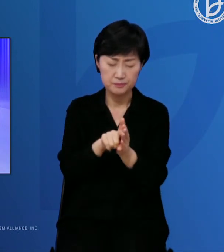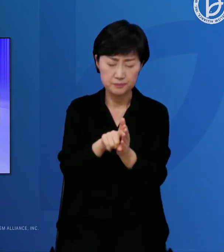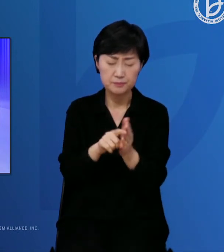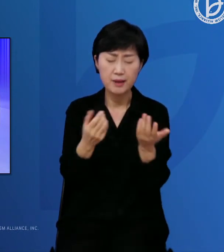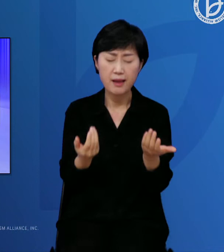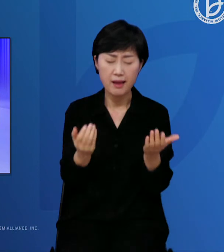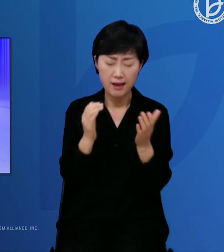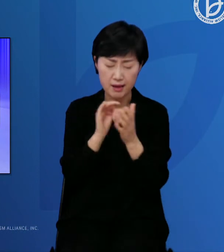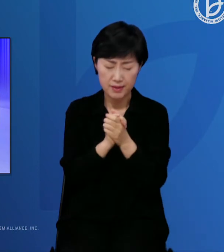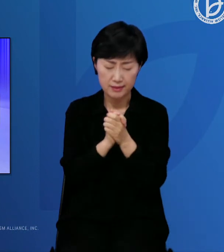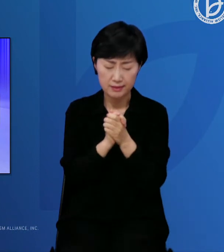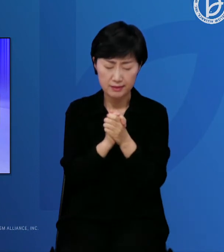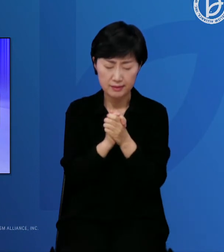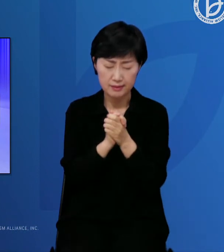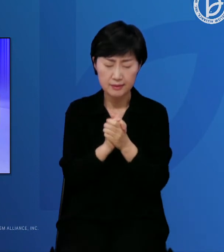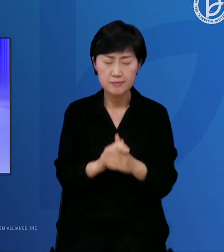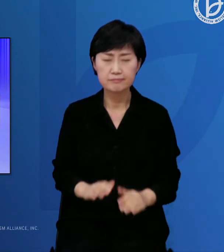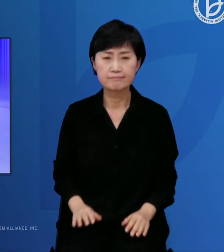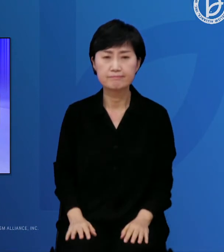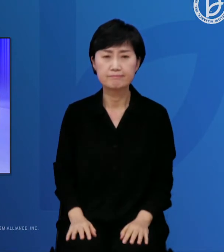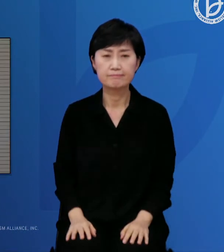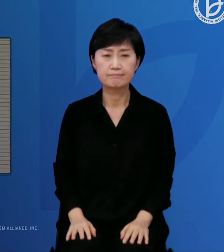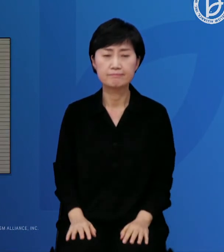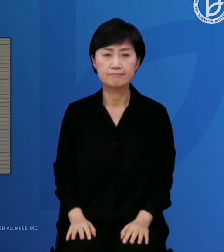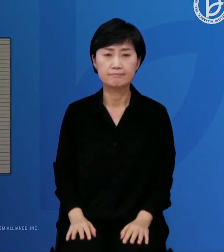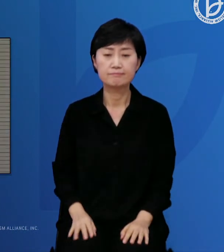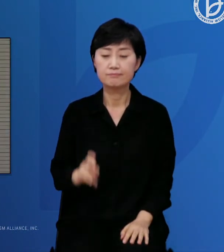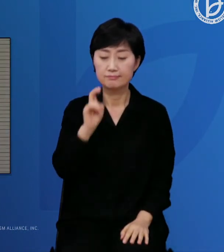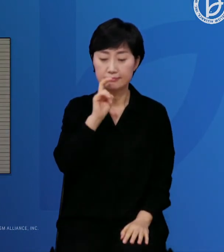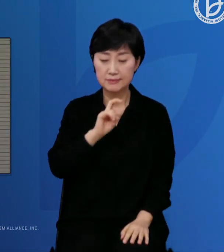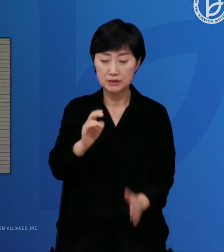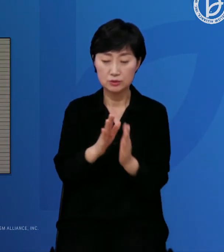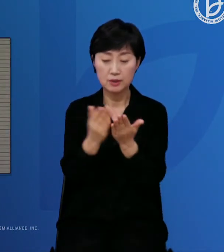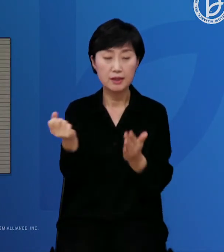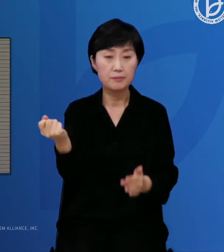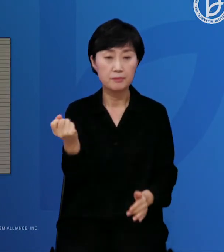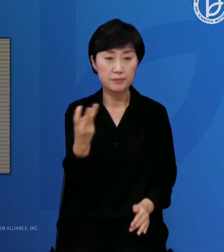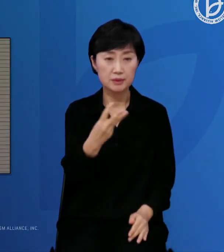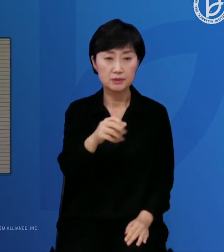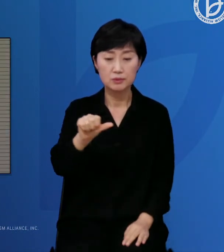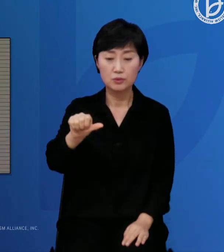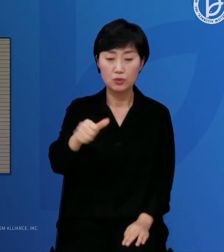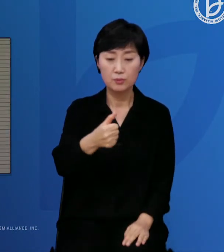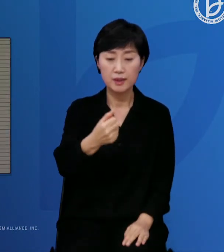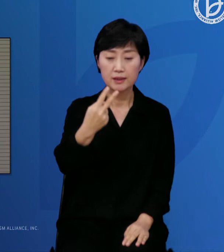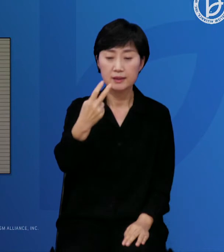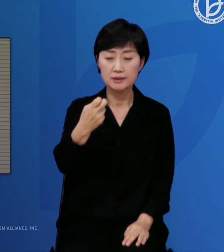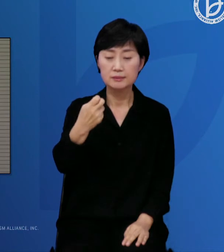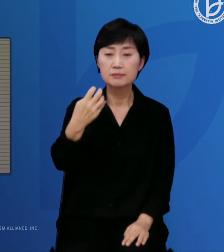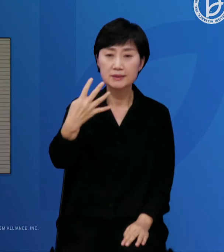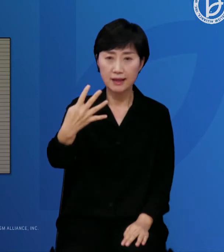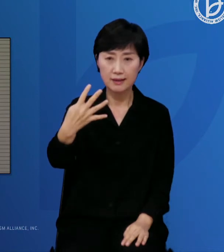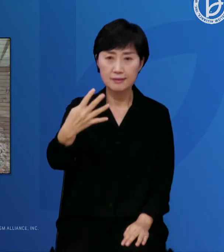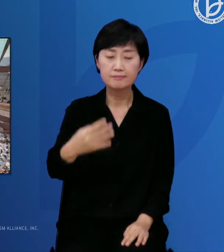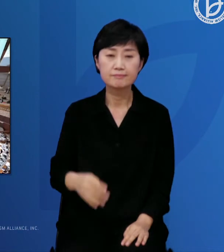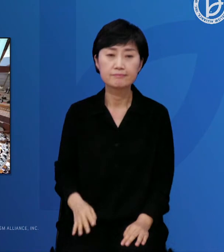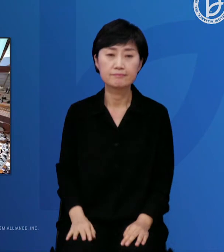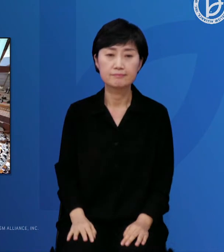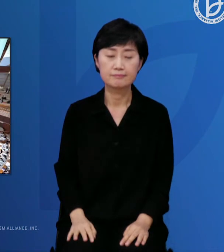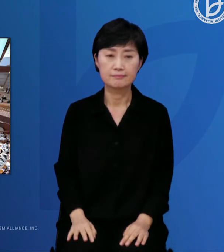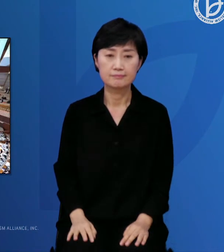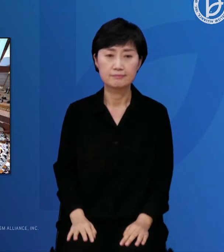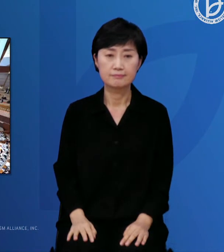것을 믿사옵나이다. 아멘. 찬송 524장을 찬송드립니다. Let us sing hymn 524